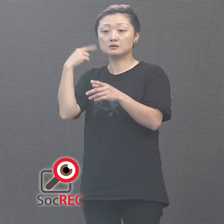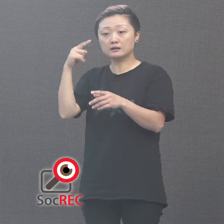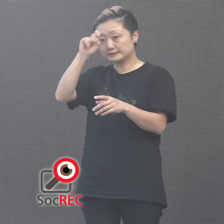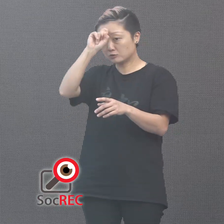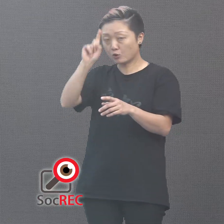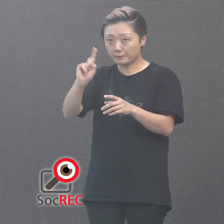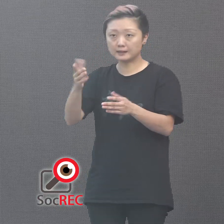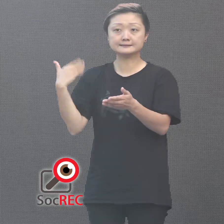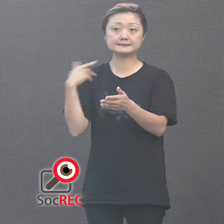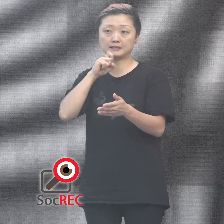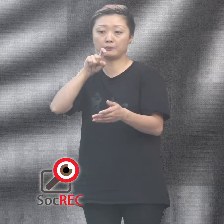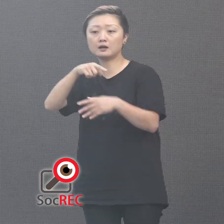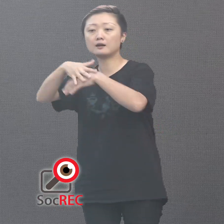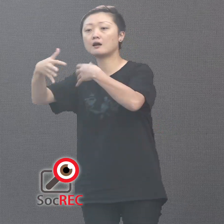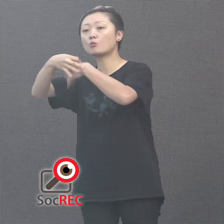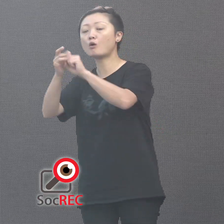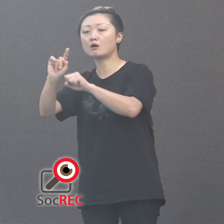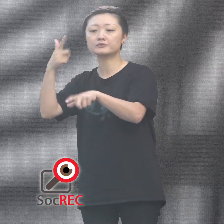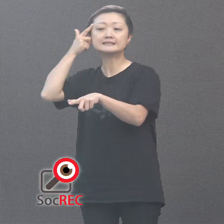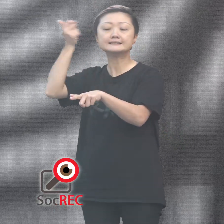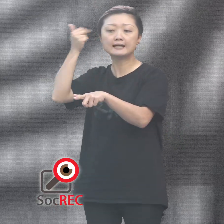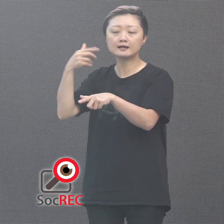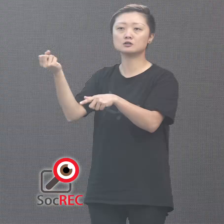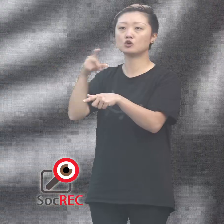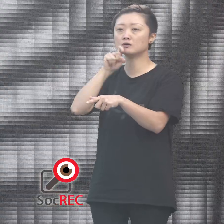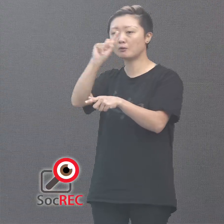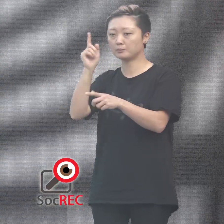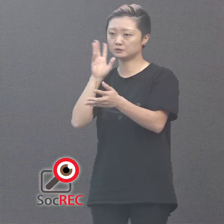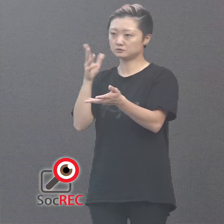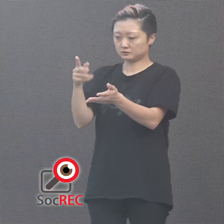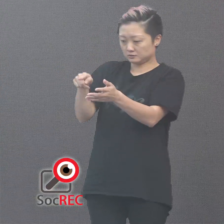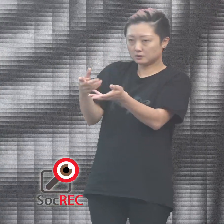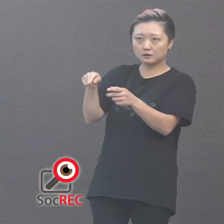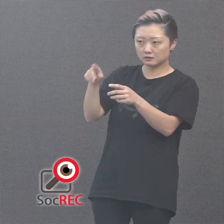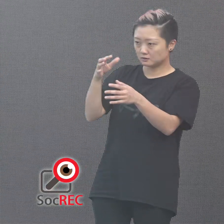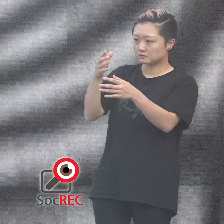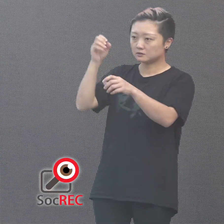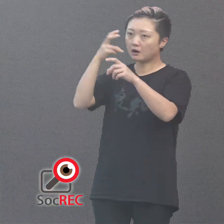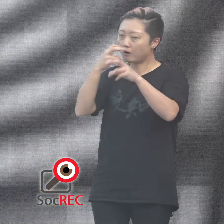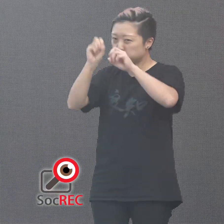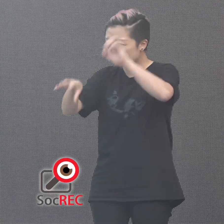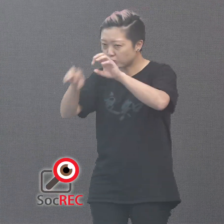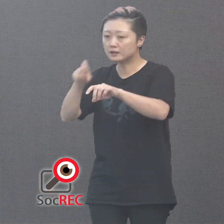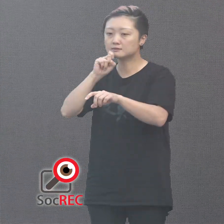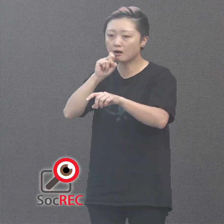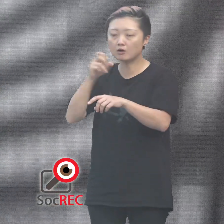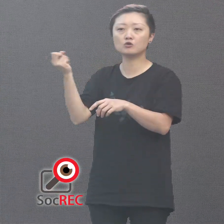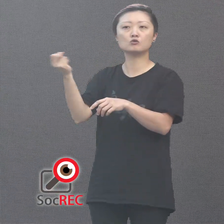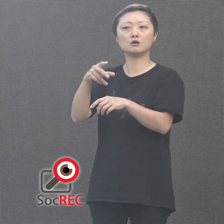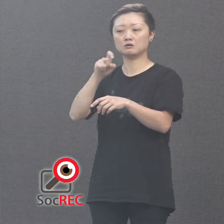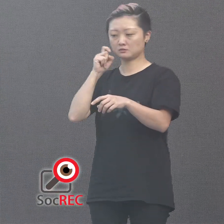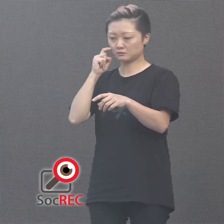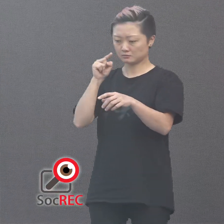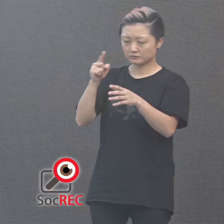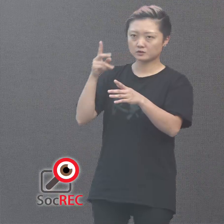哋叫 perpetrator 咧，佢哋係會受罰的，佢哋係會受到懲罰的，而呢個情況並冇在香港出現。咁所以既然我哋